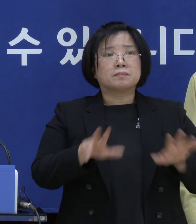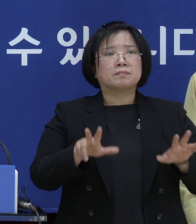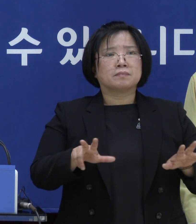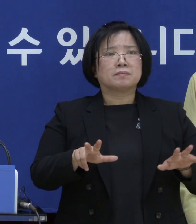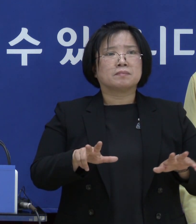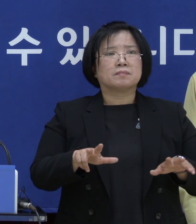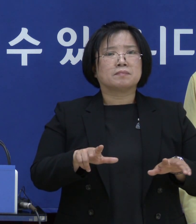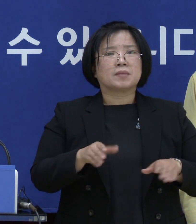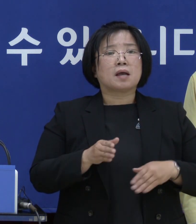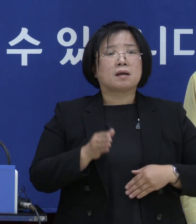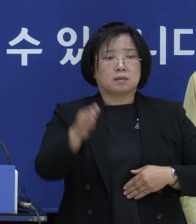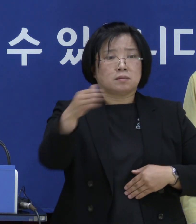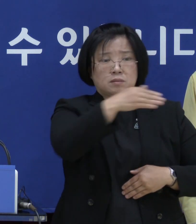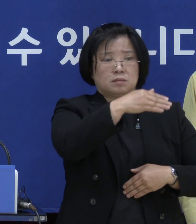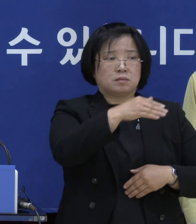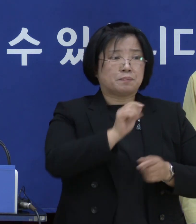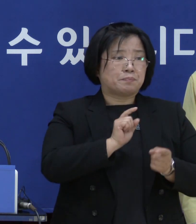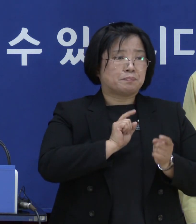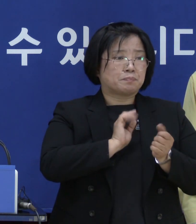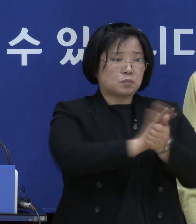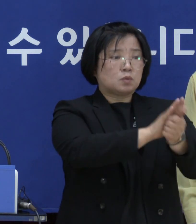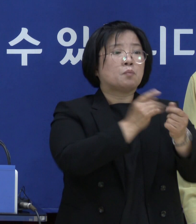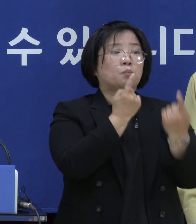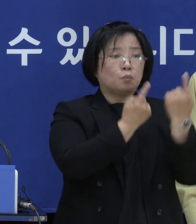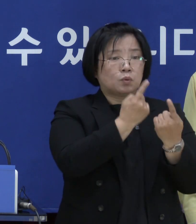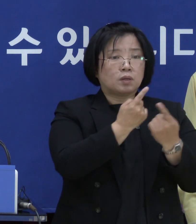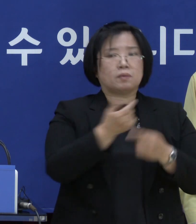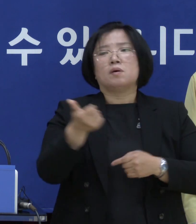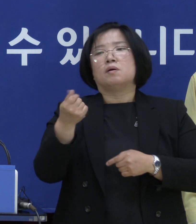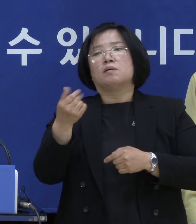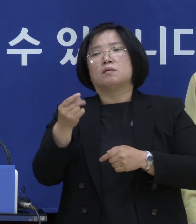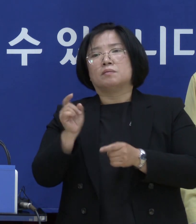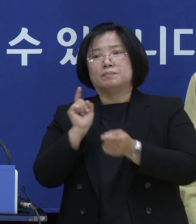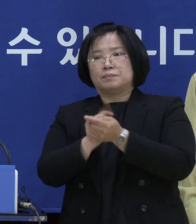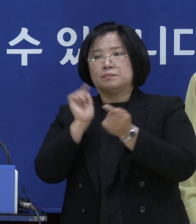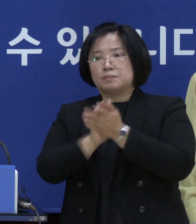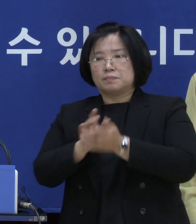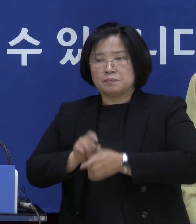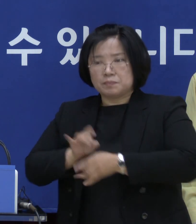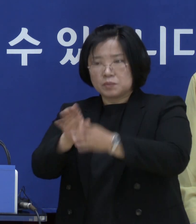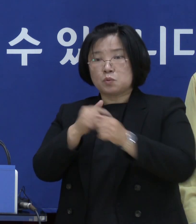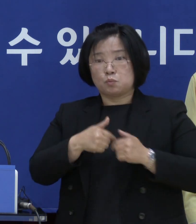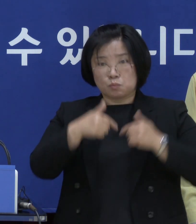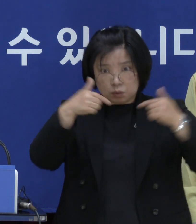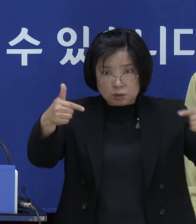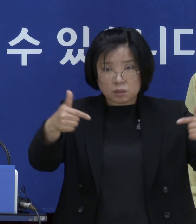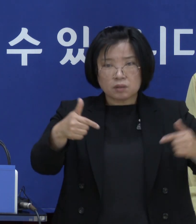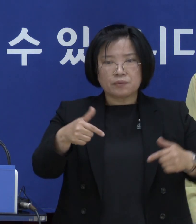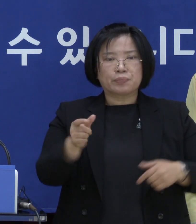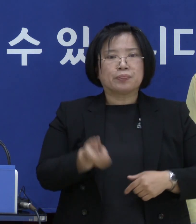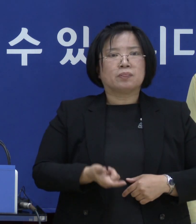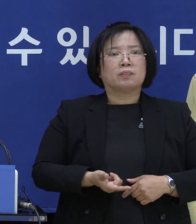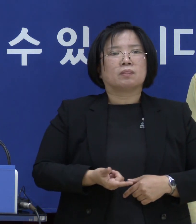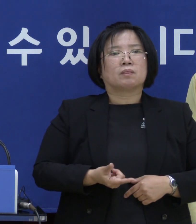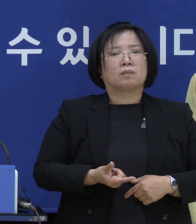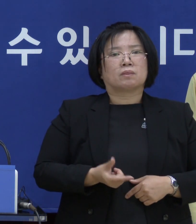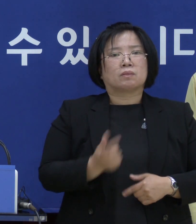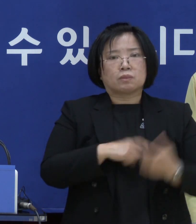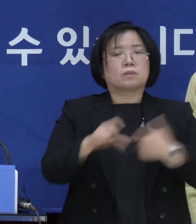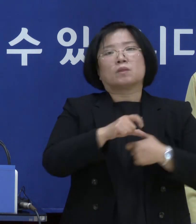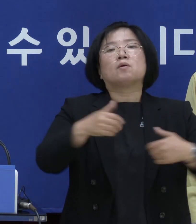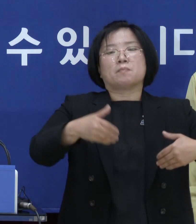지금은 간접 지원보다 현금성 직접 지원을 확대하는 것이 더 시급하고 실효성